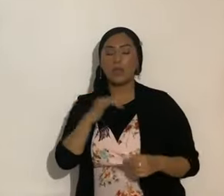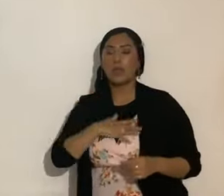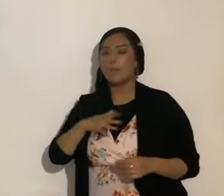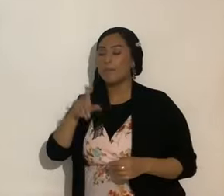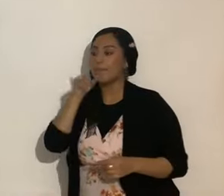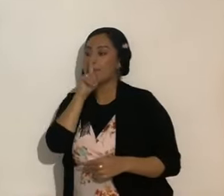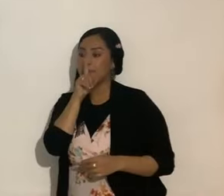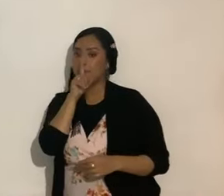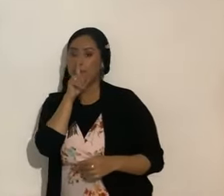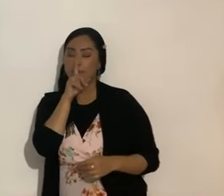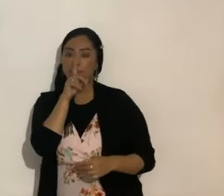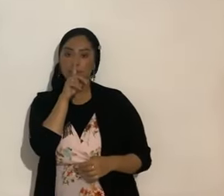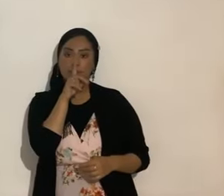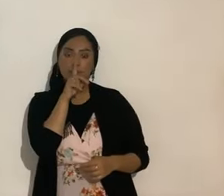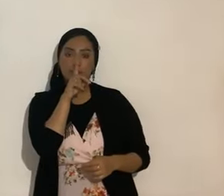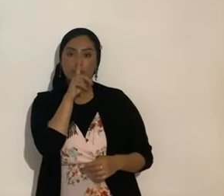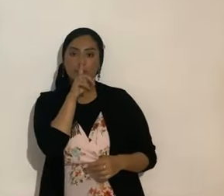callado.